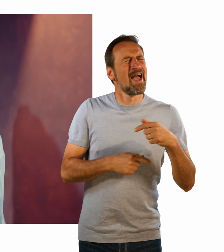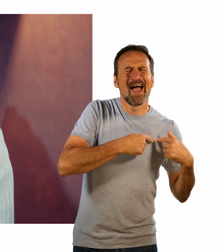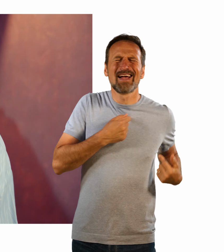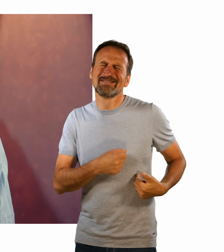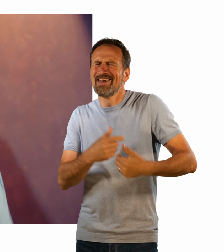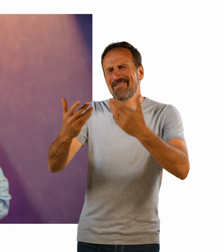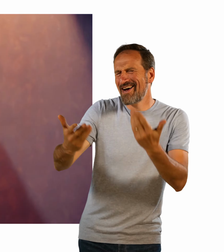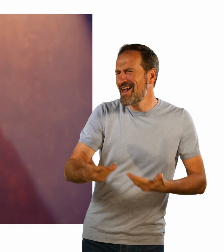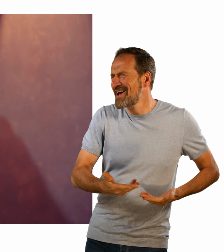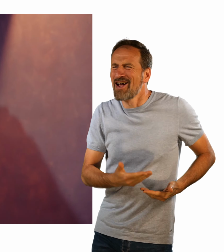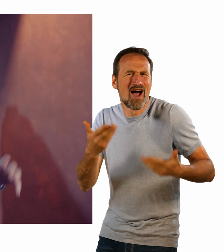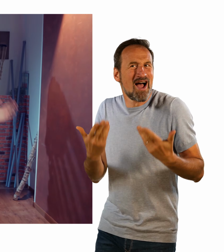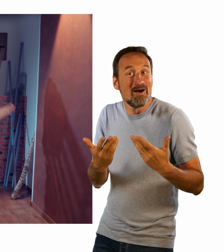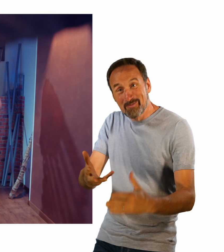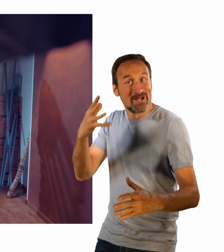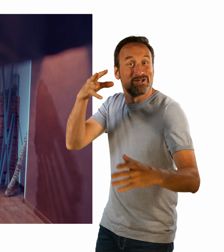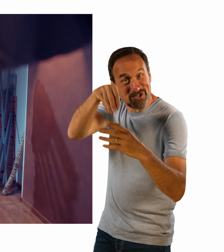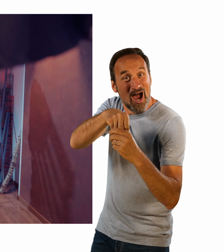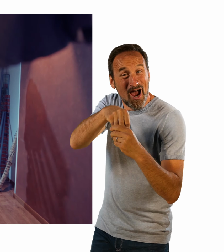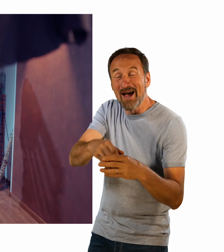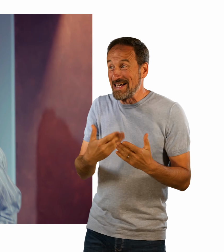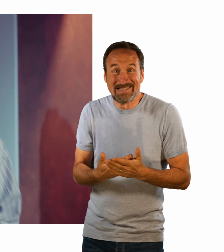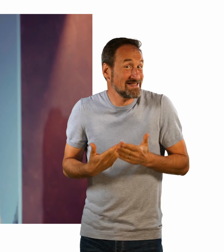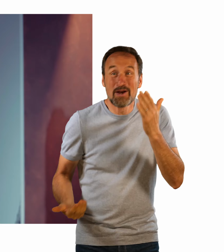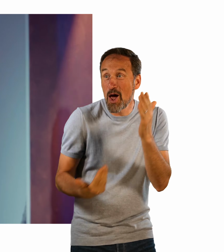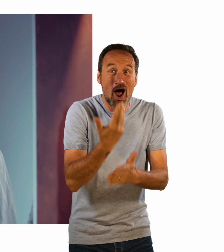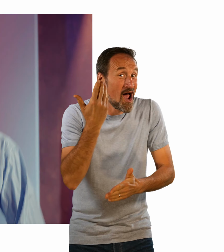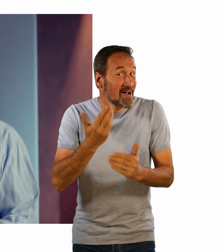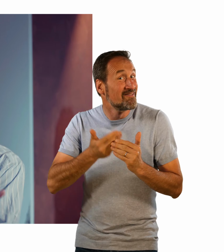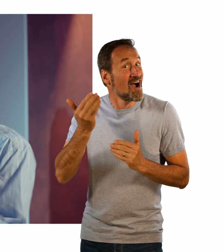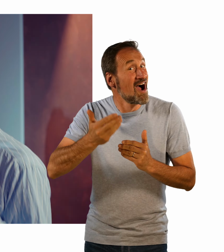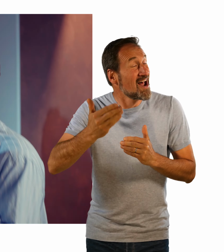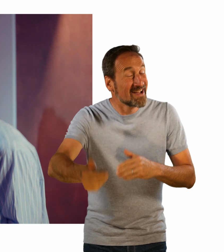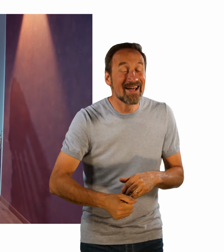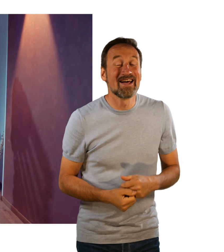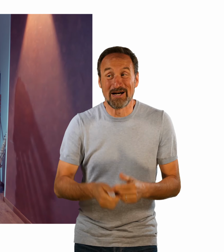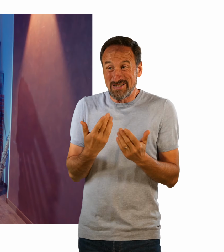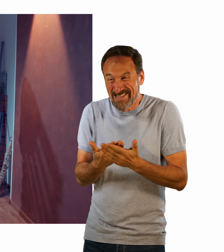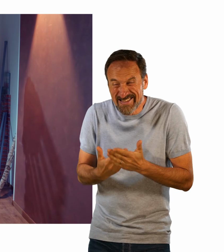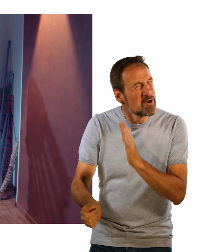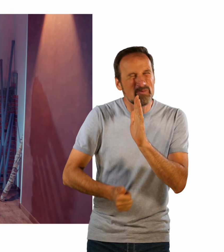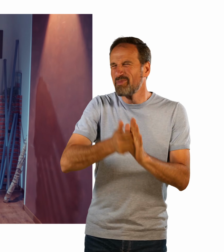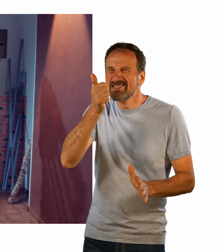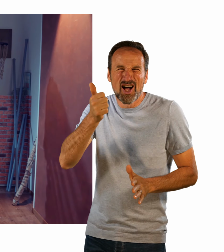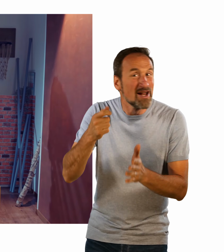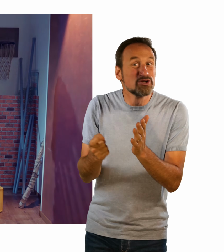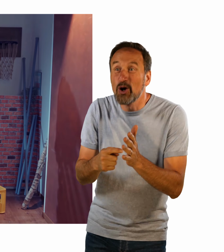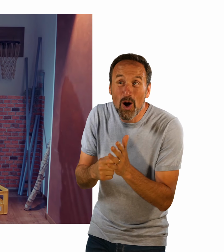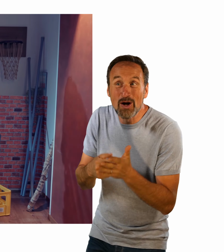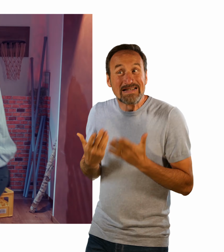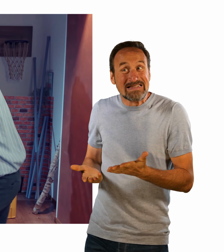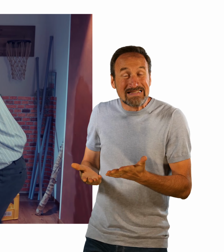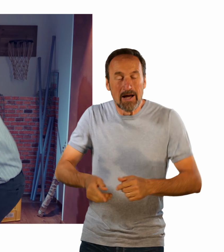Herzlich Willkommen zu Join, das ist eine neue Folge und die ist besonders, denn es ist die